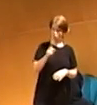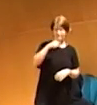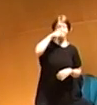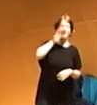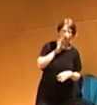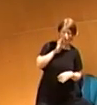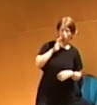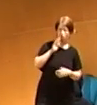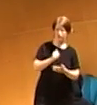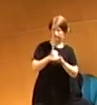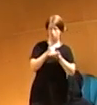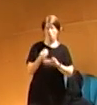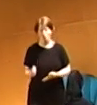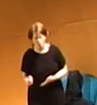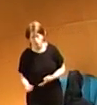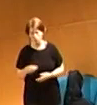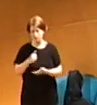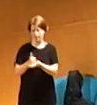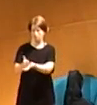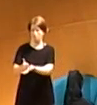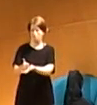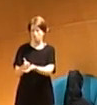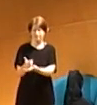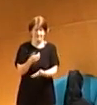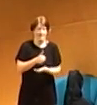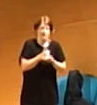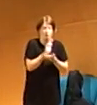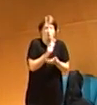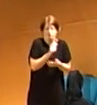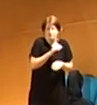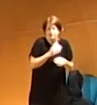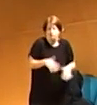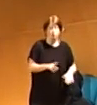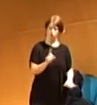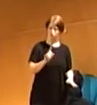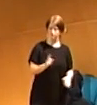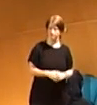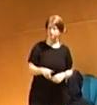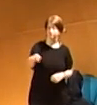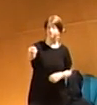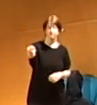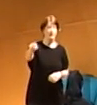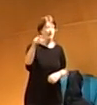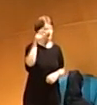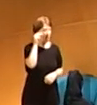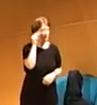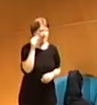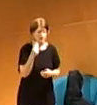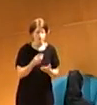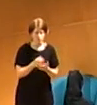aidants, enfants aidants, mais pas aidants tout seuls. Vous voyez, c'est ça la nuance. Oui, j'ai bien compris ça.